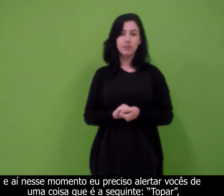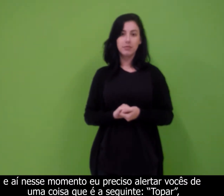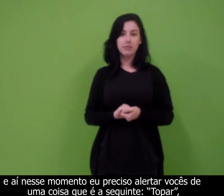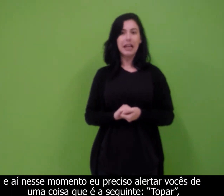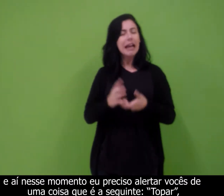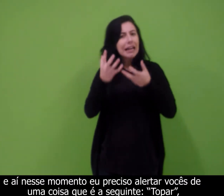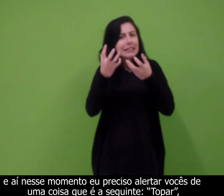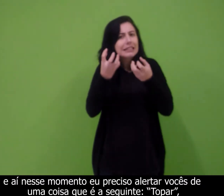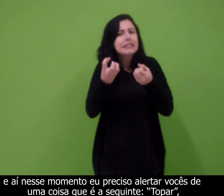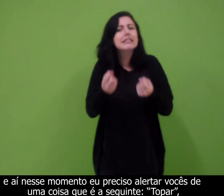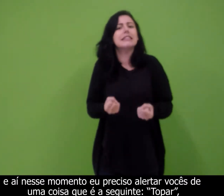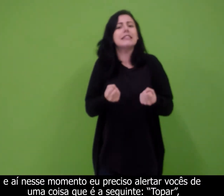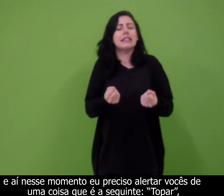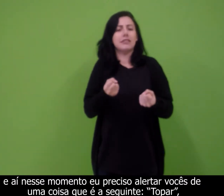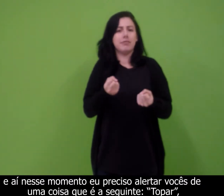coisa, que é a seguinte: